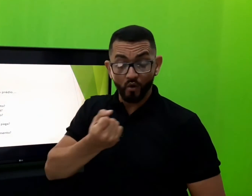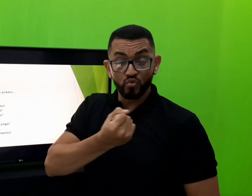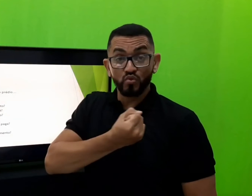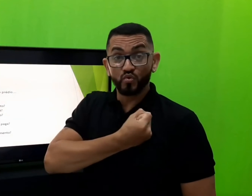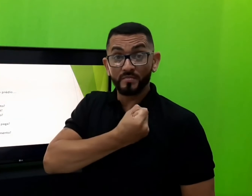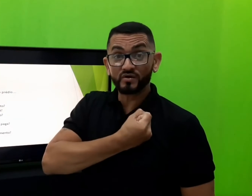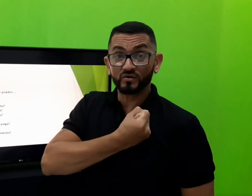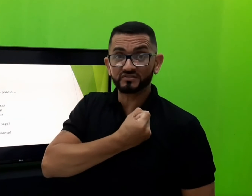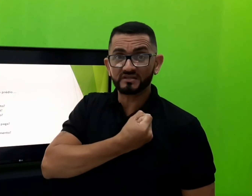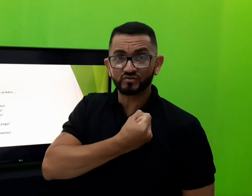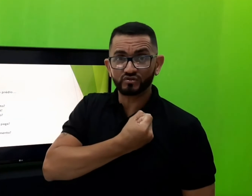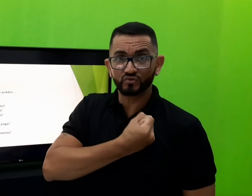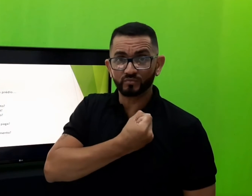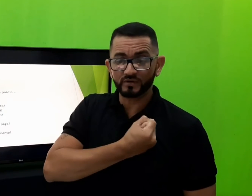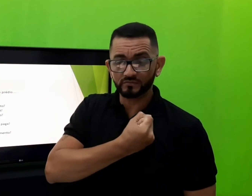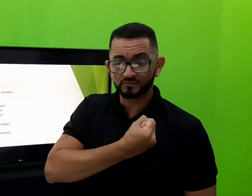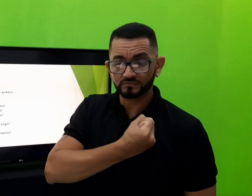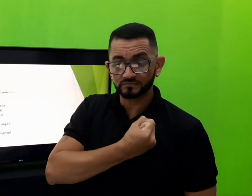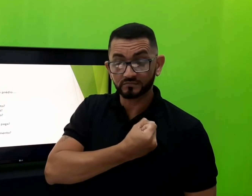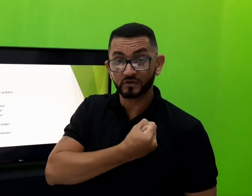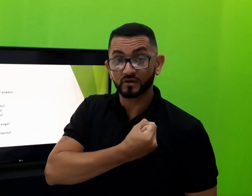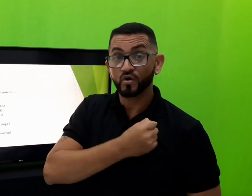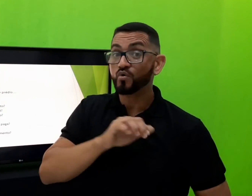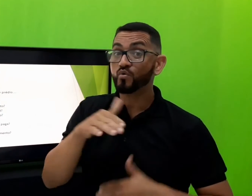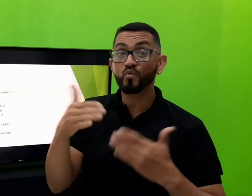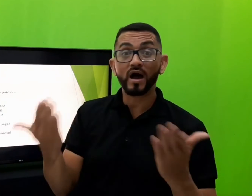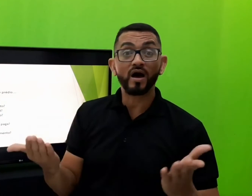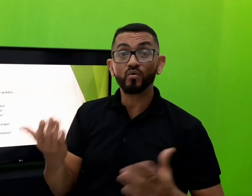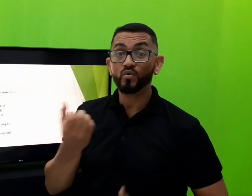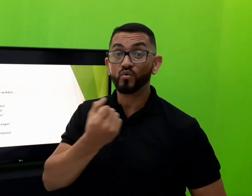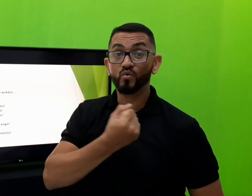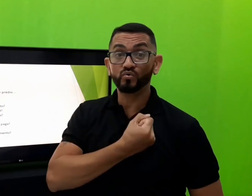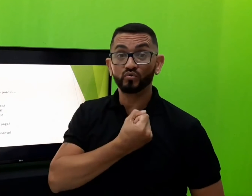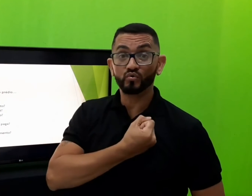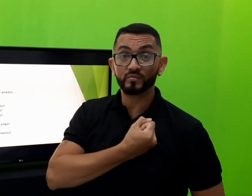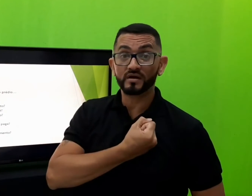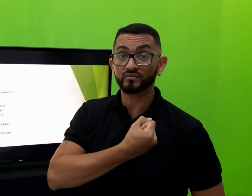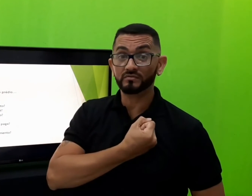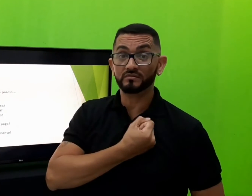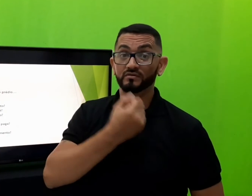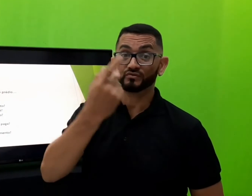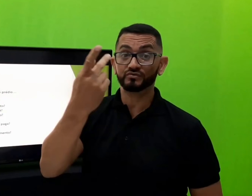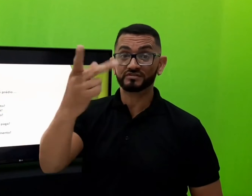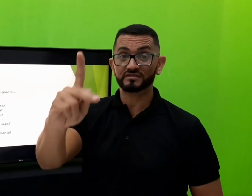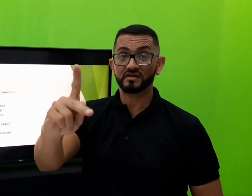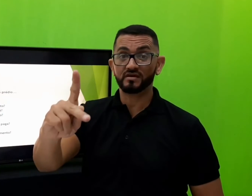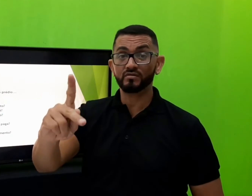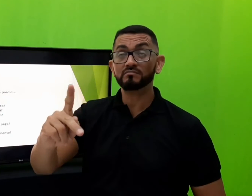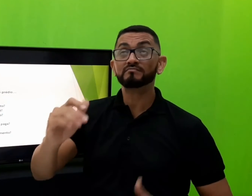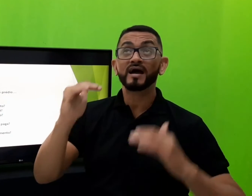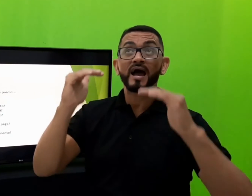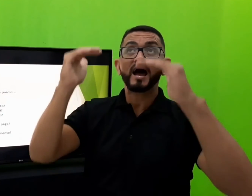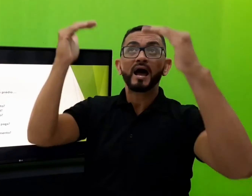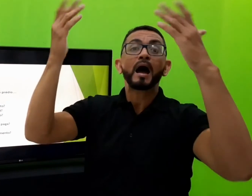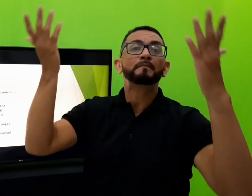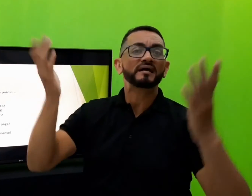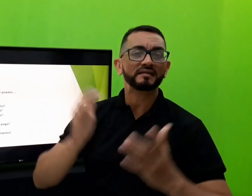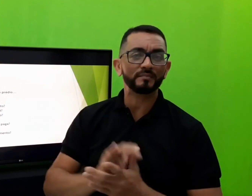o número, ou o sinal de número? Qual o número do seu